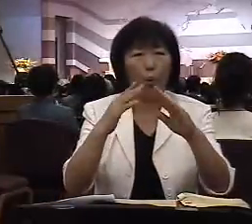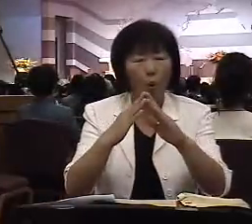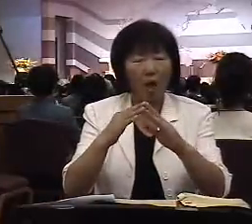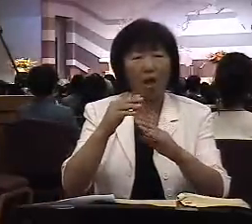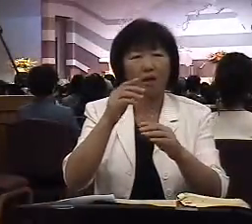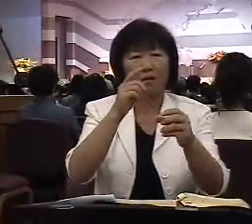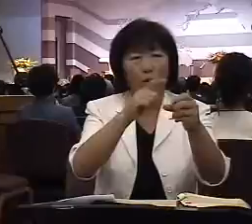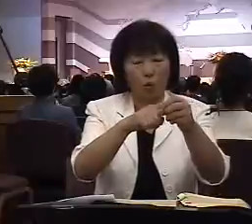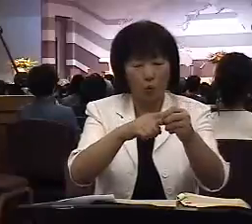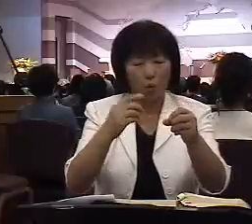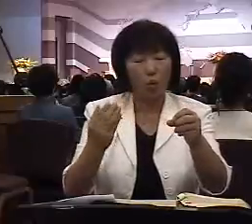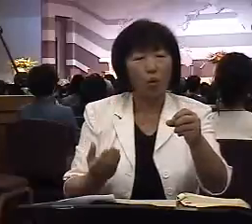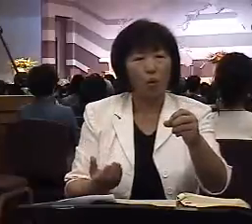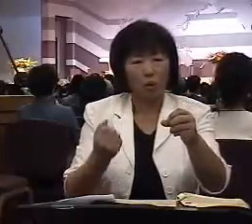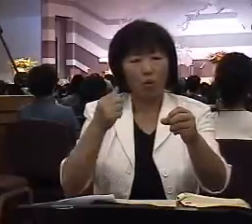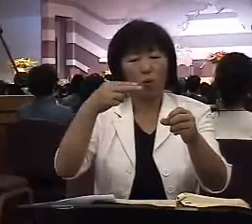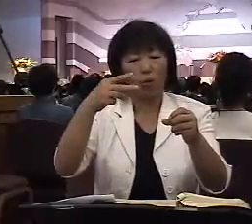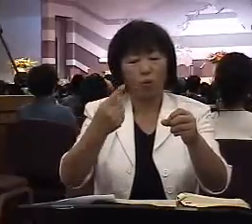교회적으로도